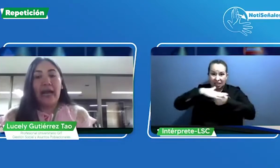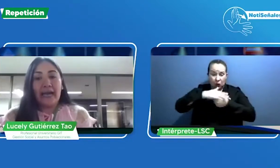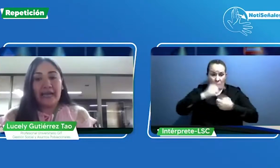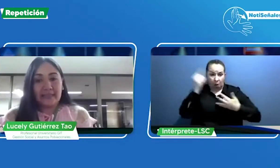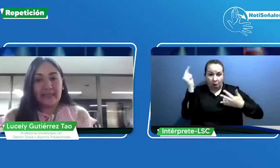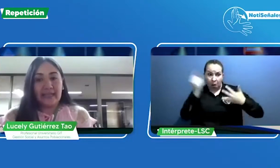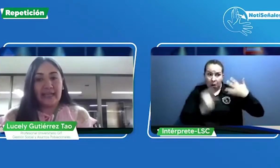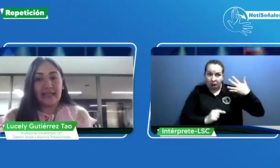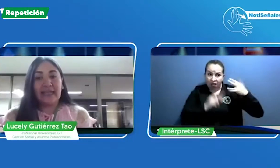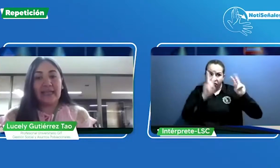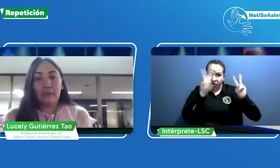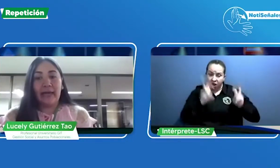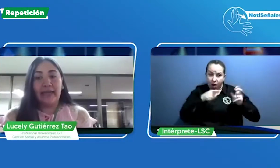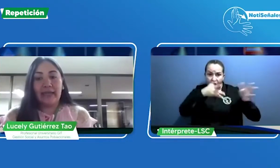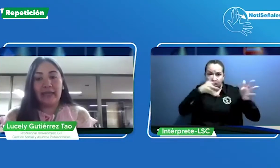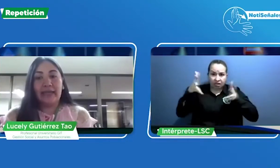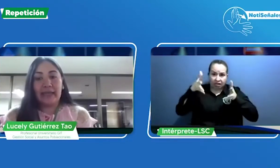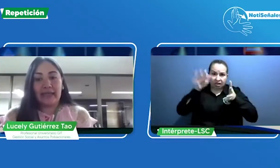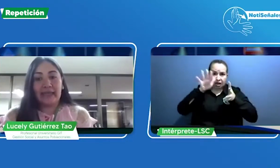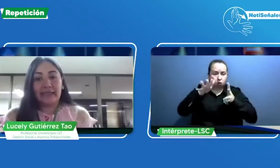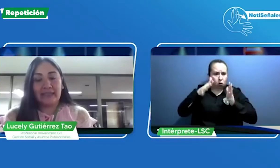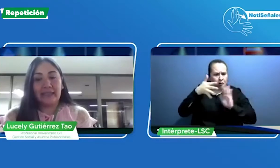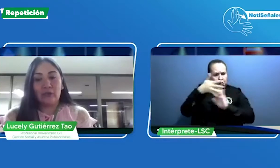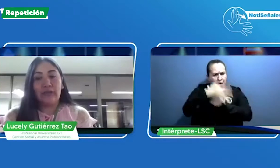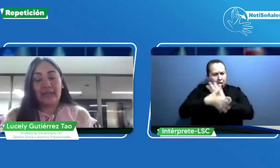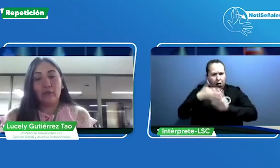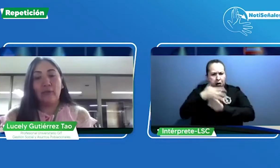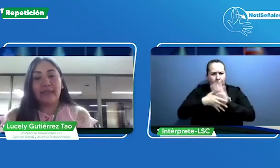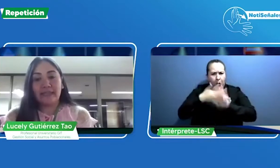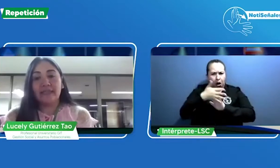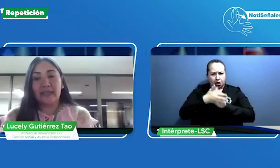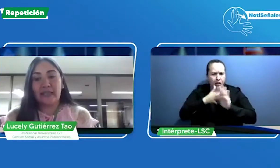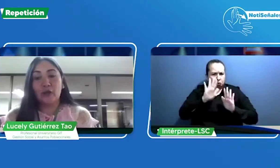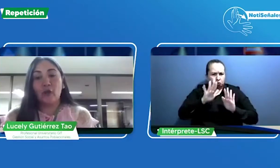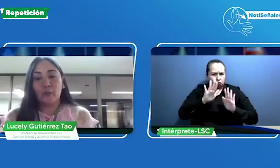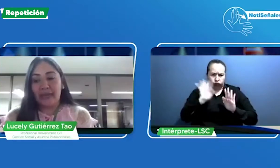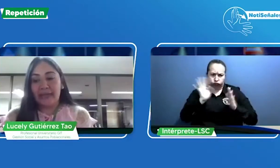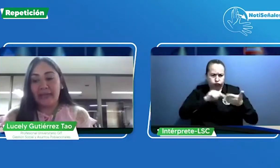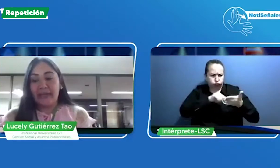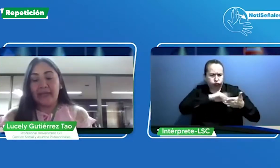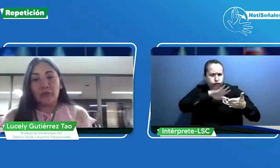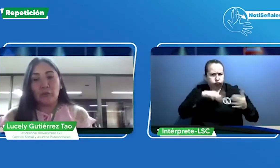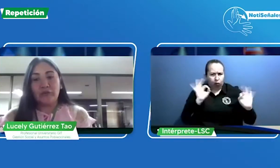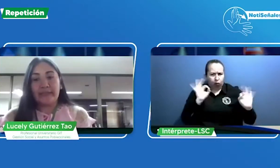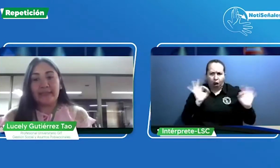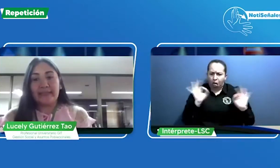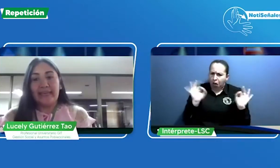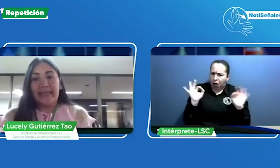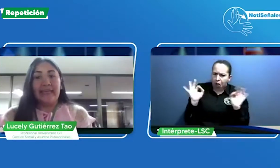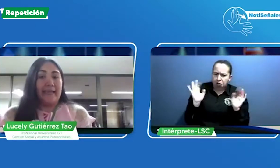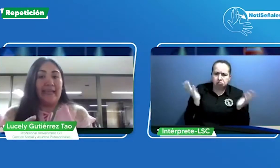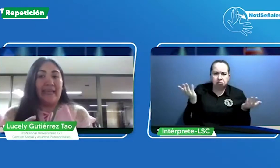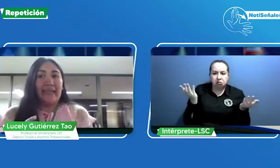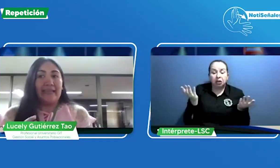a enseñar el lenguaje de señas, la lengua de señas colombiana. Entonces,